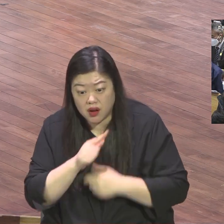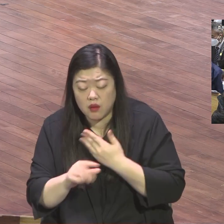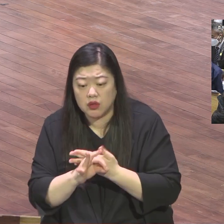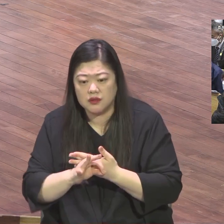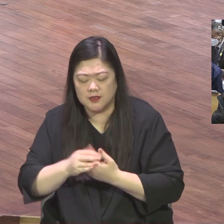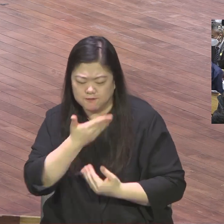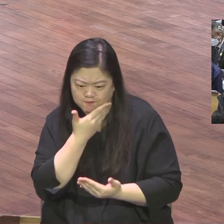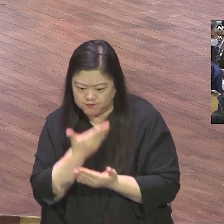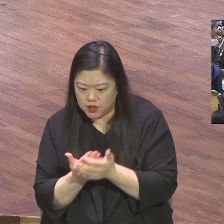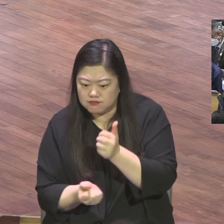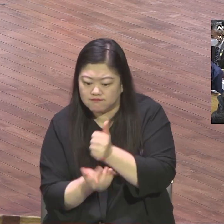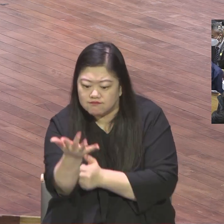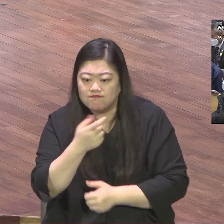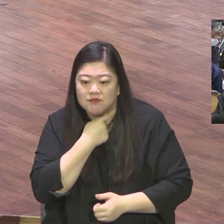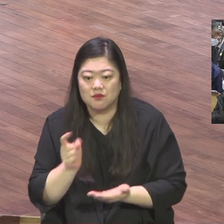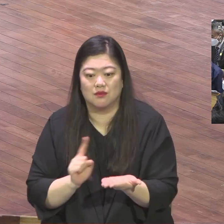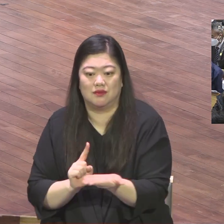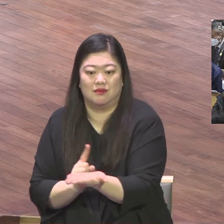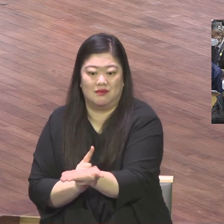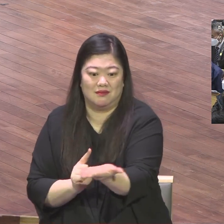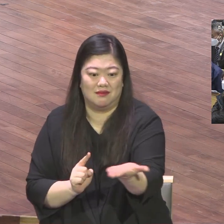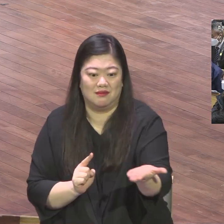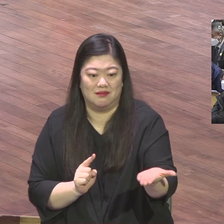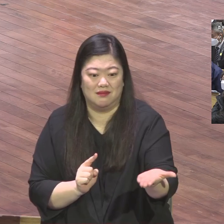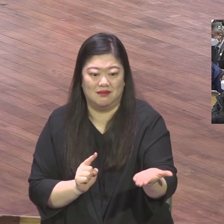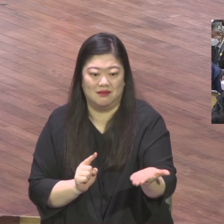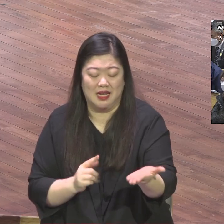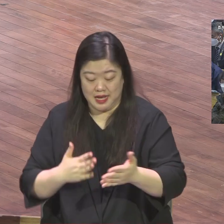거. 하나님 나라가 확장되는 거.